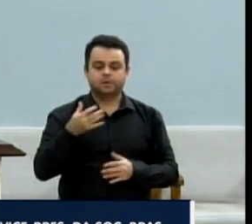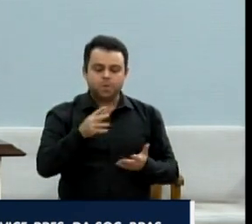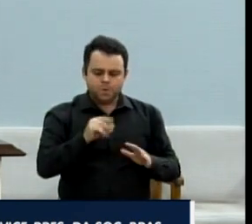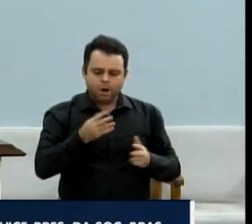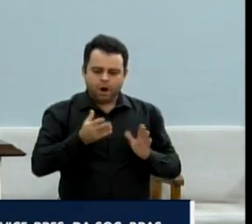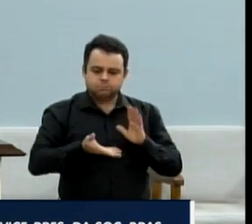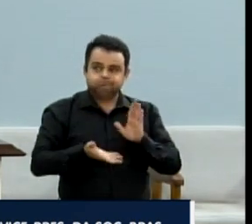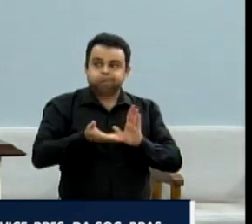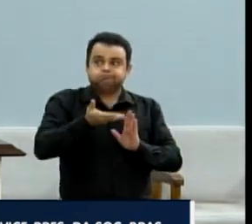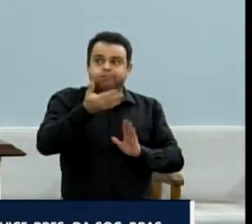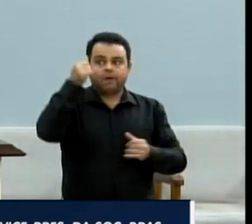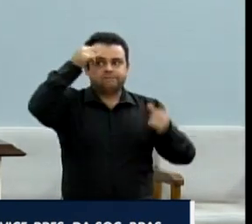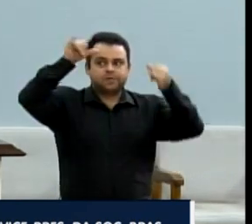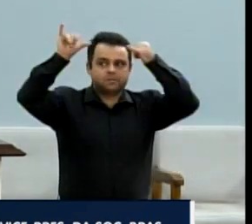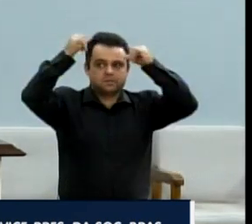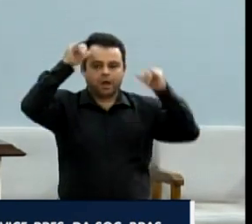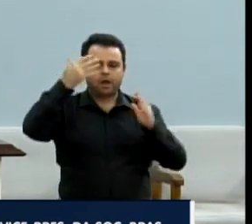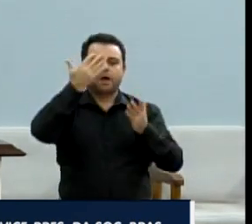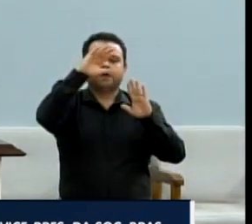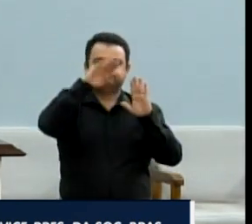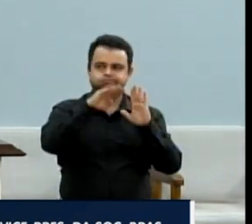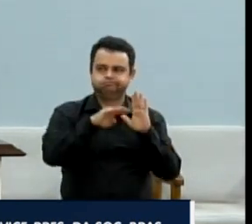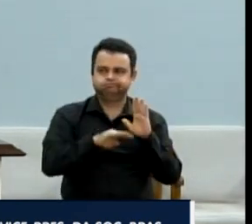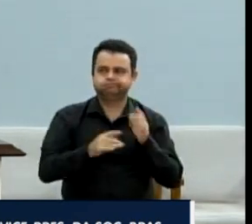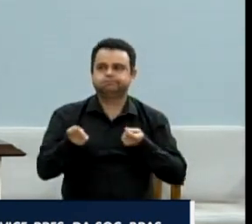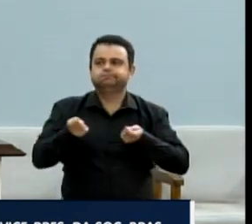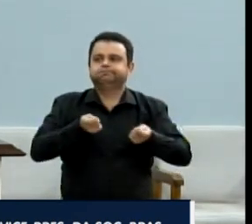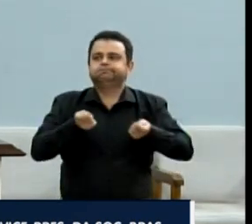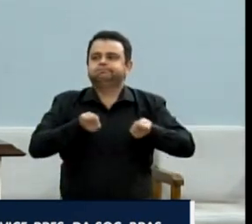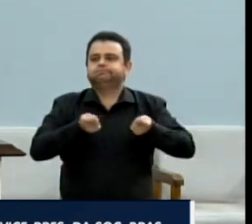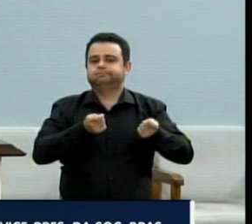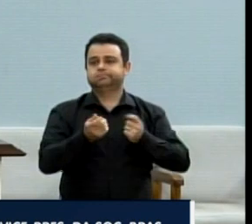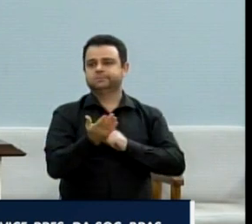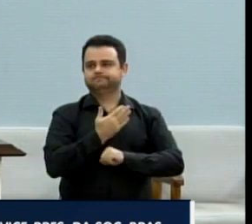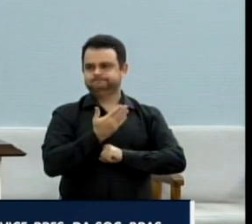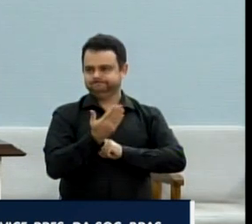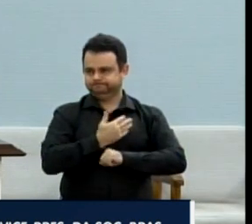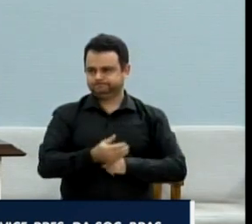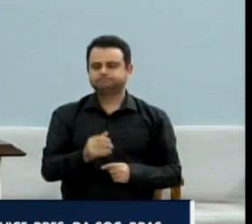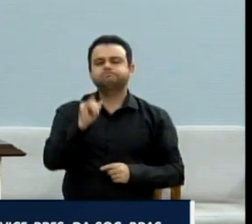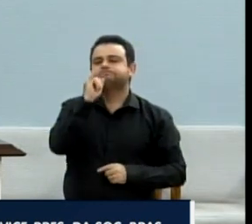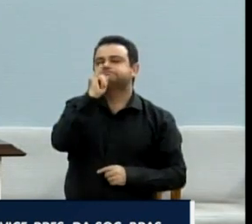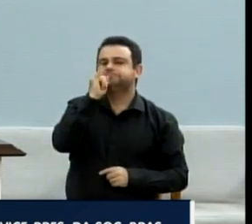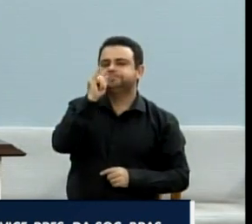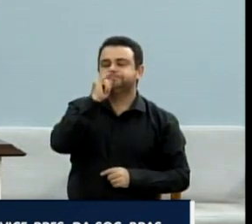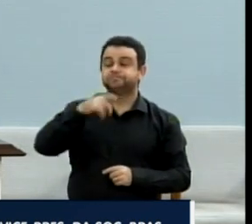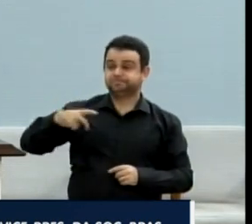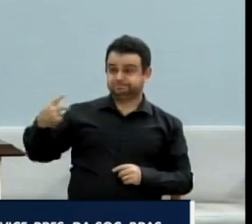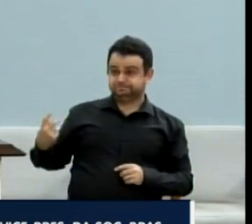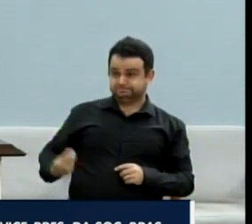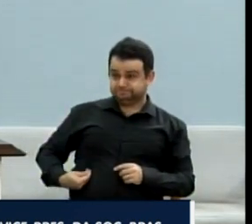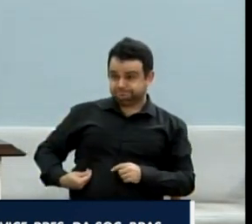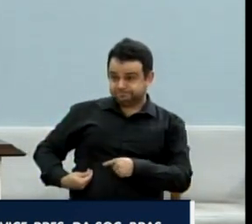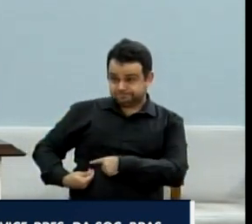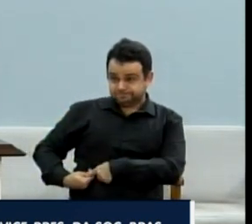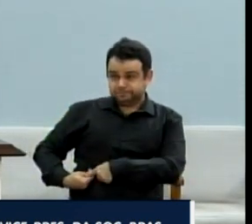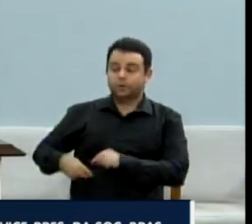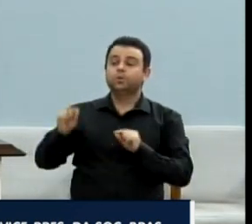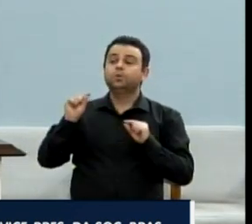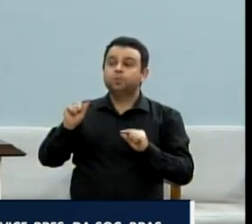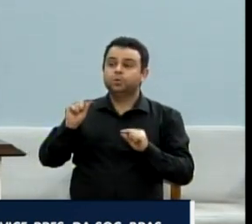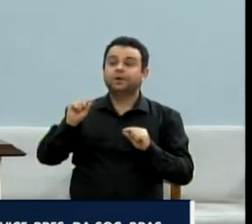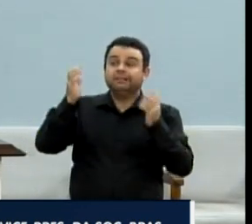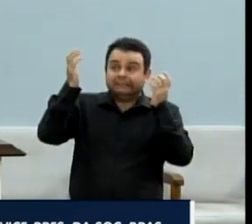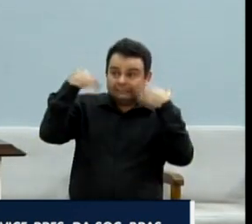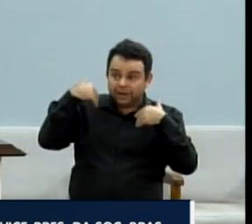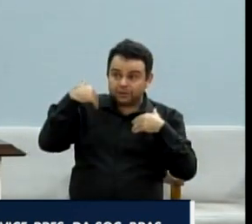complicações relacionadas ao diabetes. Por exemplo, o uso da insulina está relacionado a baixos níveis de açúcar no